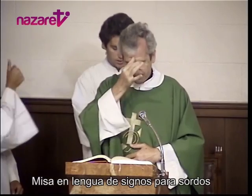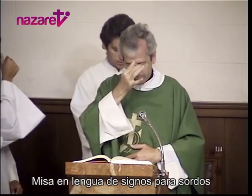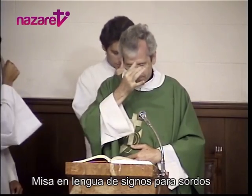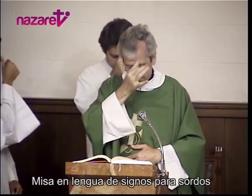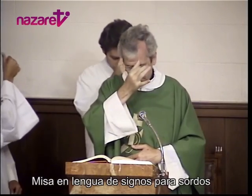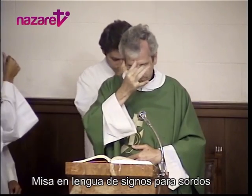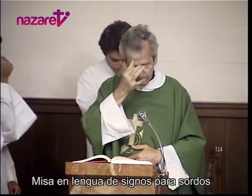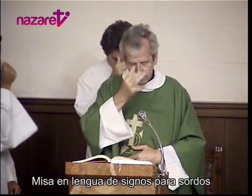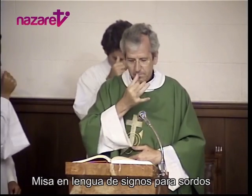Señor.